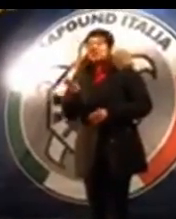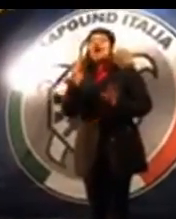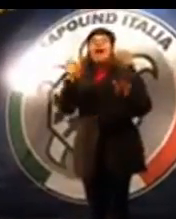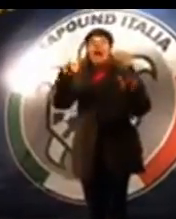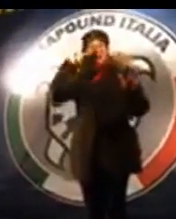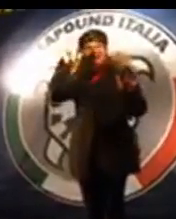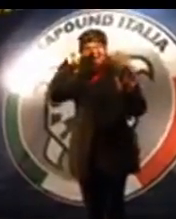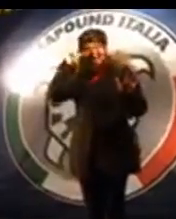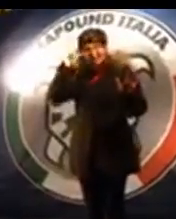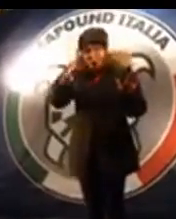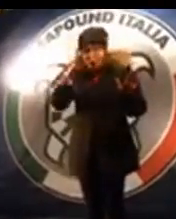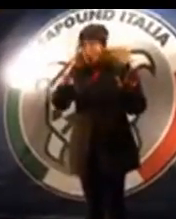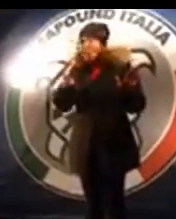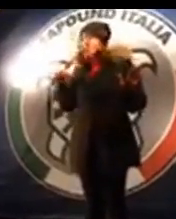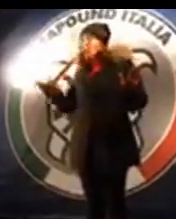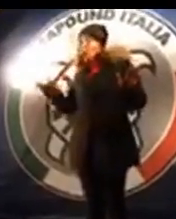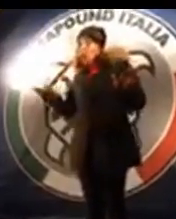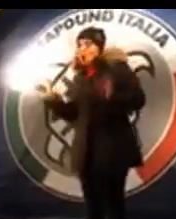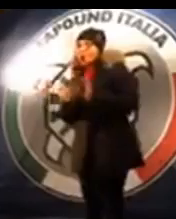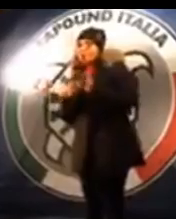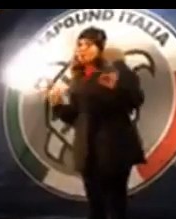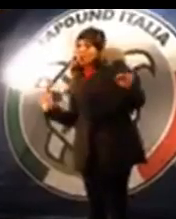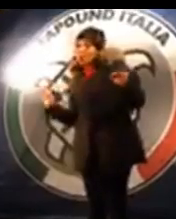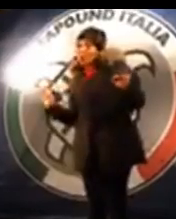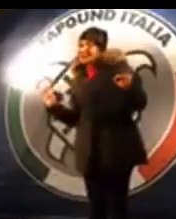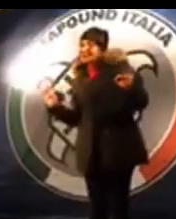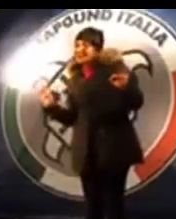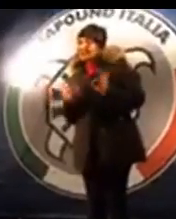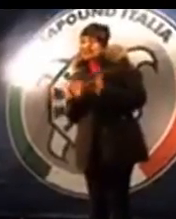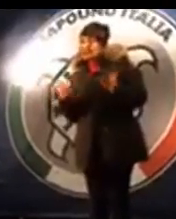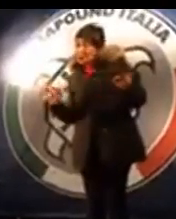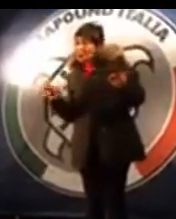pronti all'inciucio, sono pronti a tradire. Ma chi? I